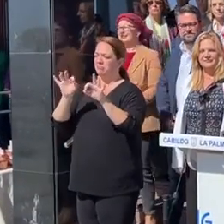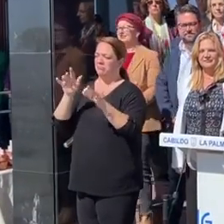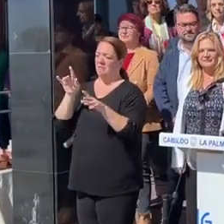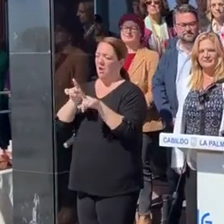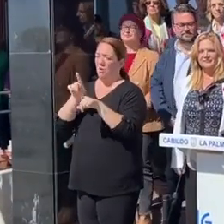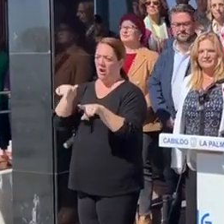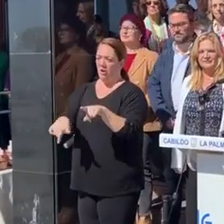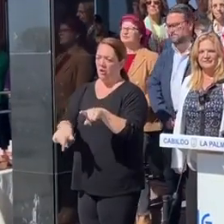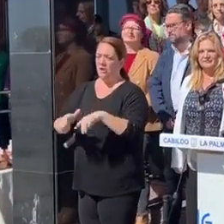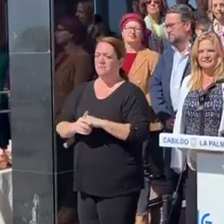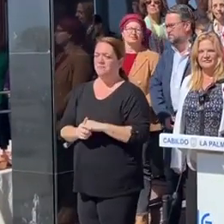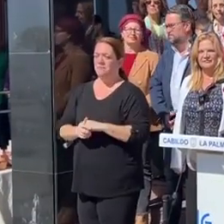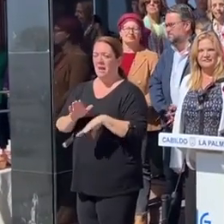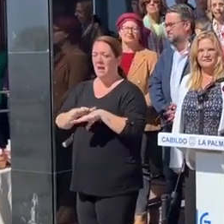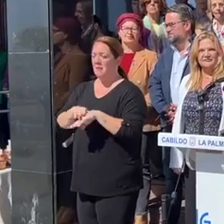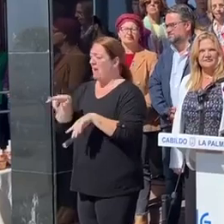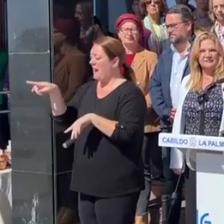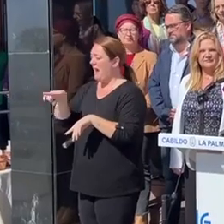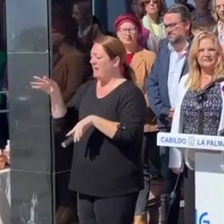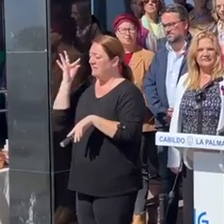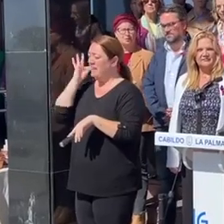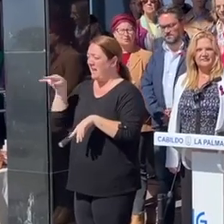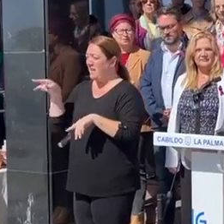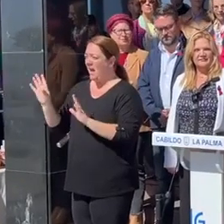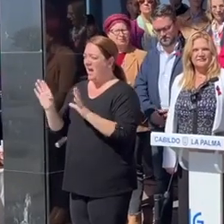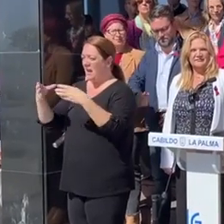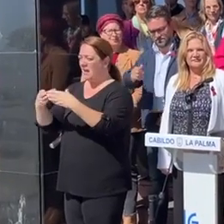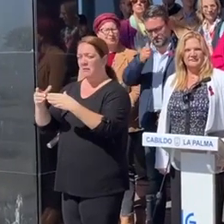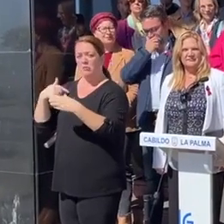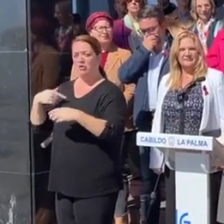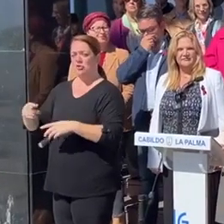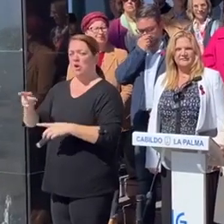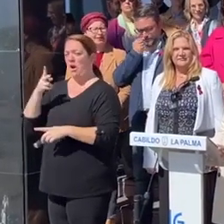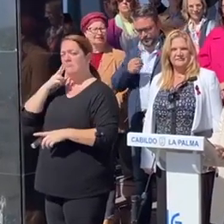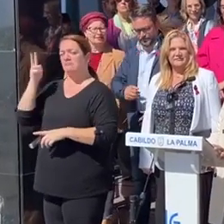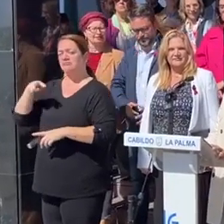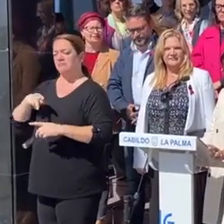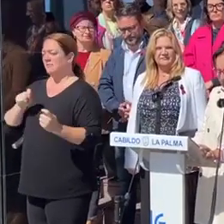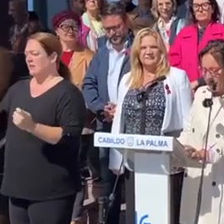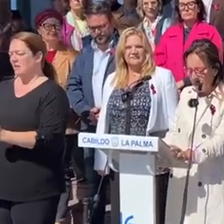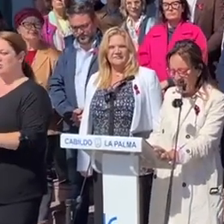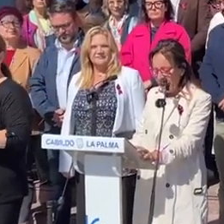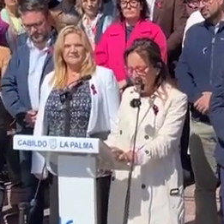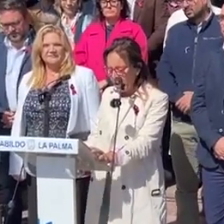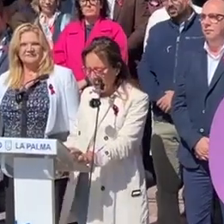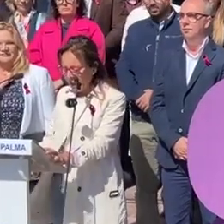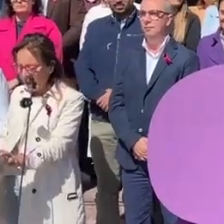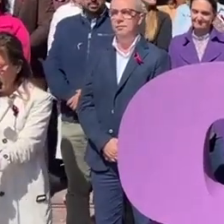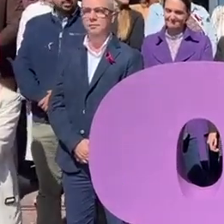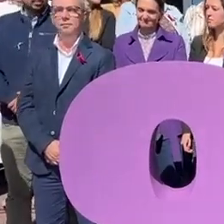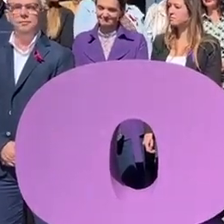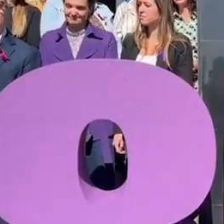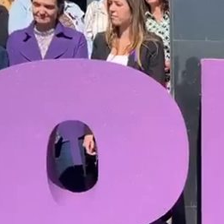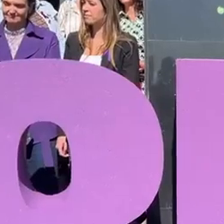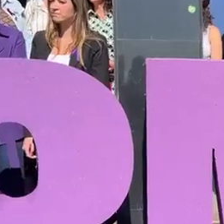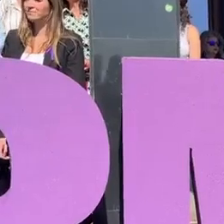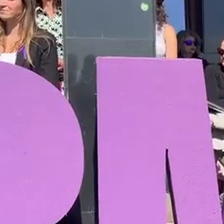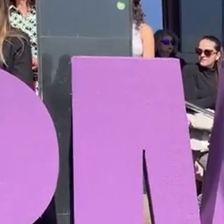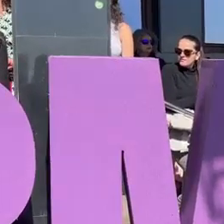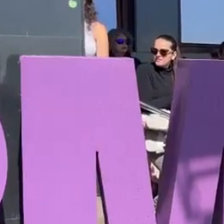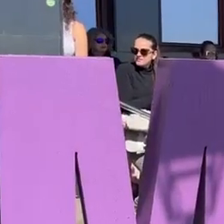el de hoy. Para ella, porque es un equipo, mi especial reconocimiento. También quiero destacar la